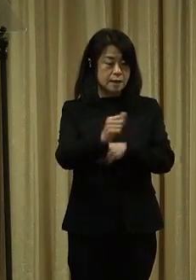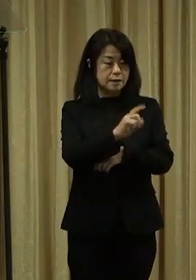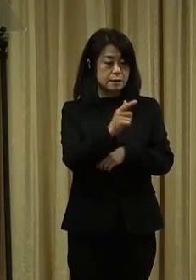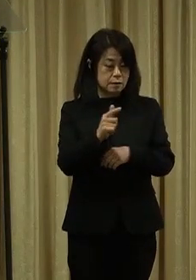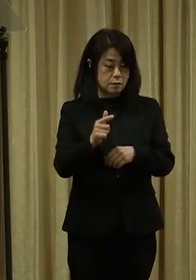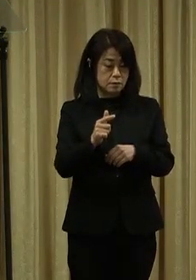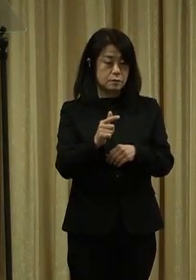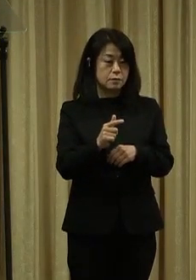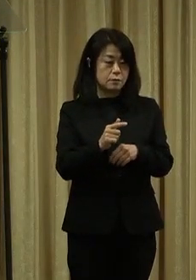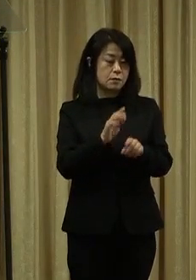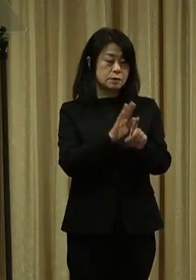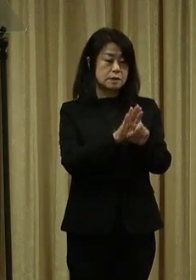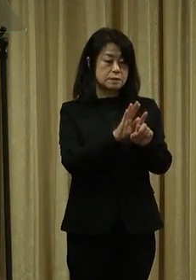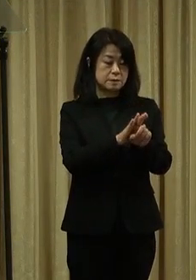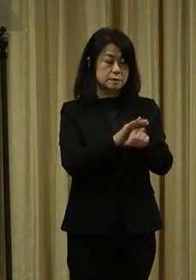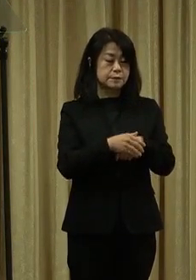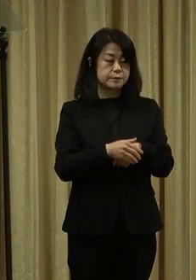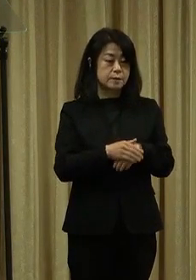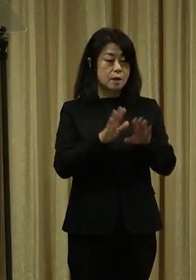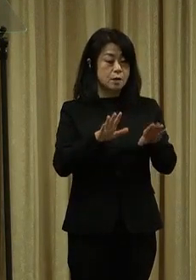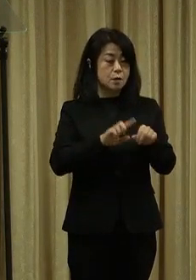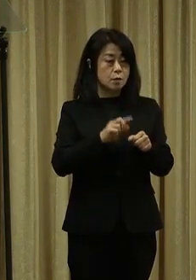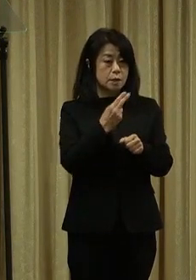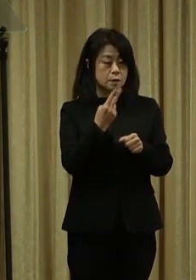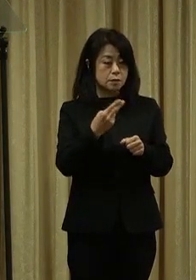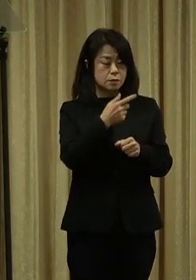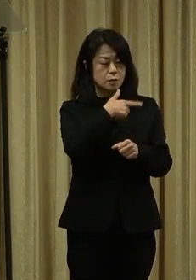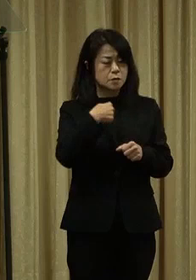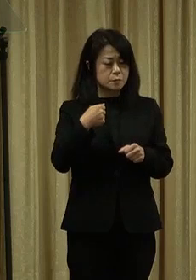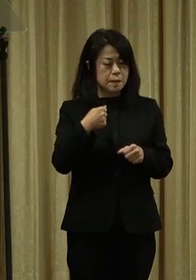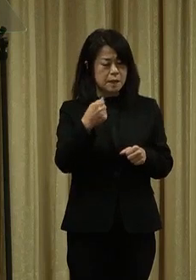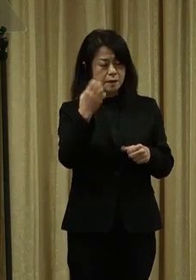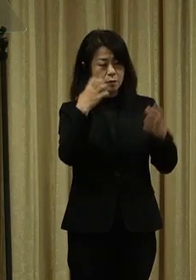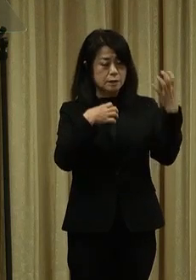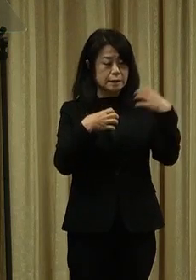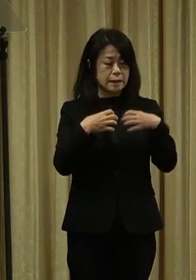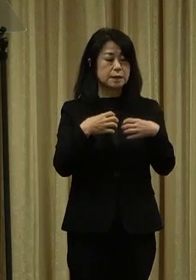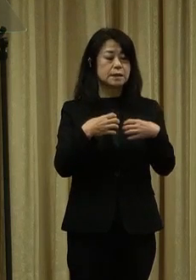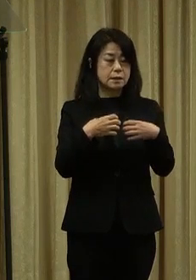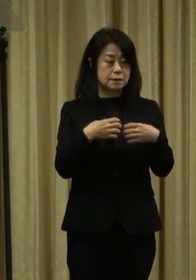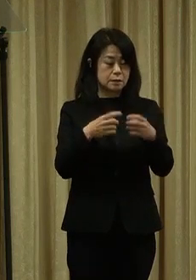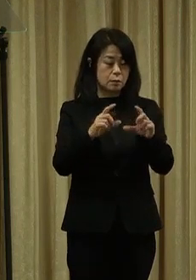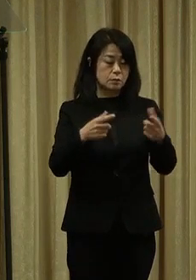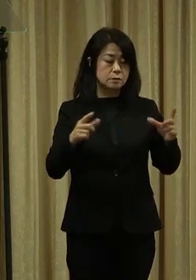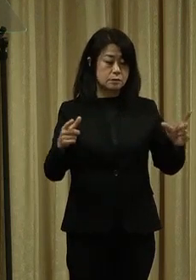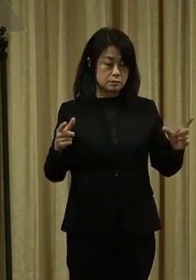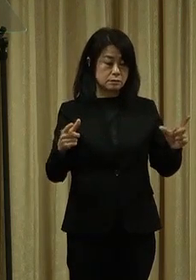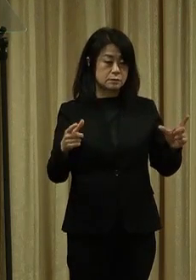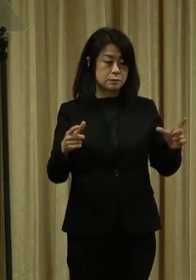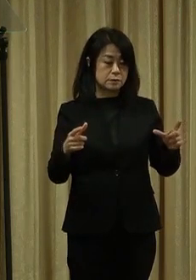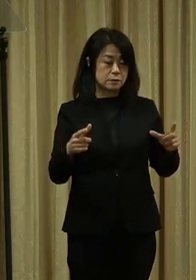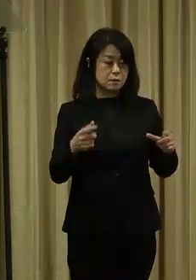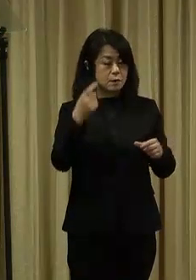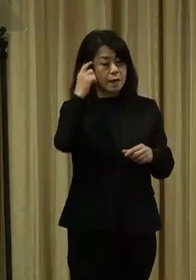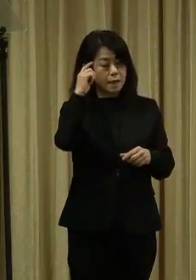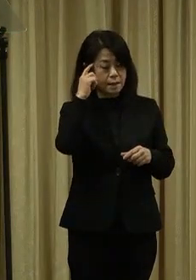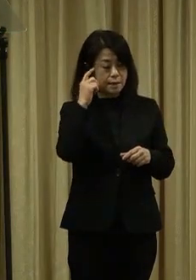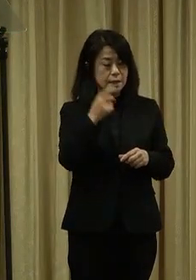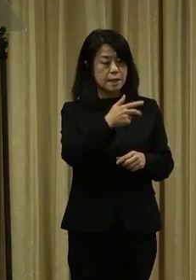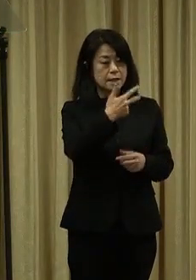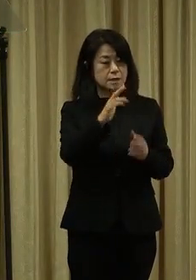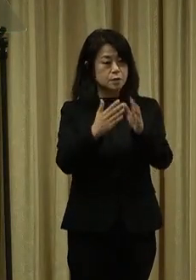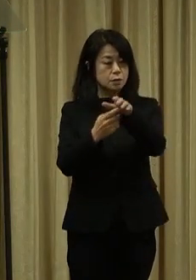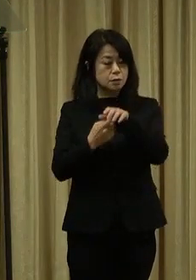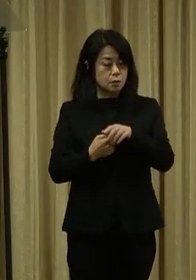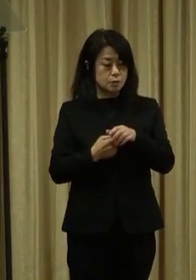。また今年度のクマ被害の拡大を踏まえ市町村が行うクマ対